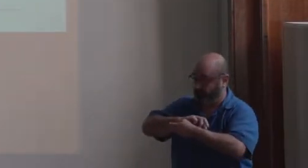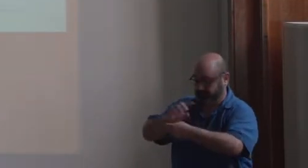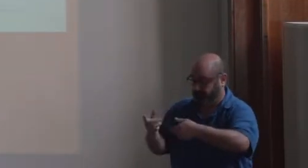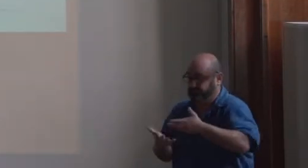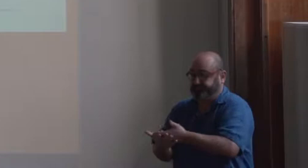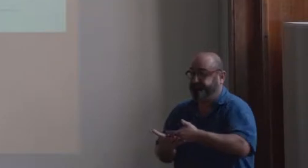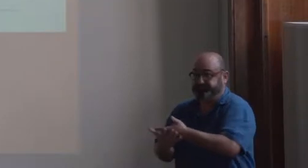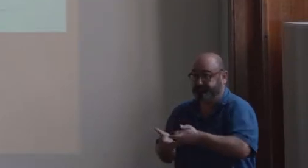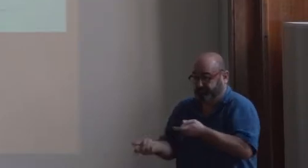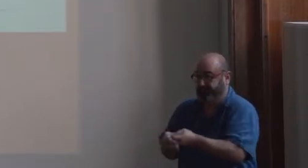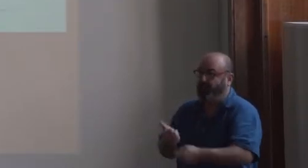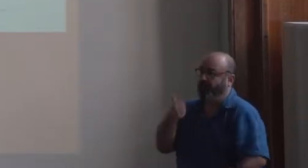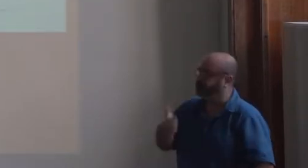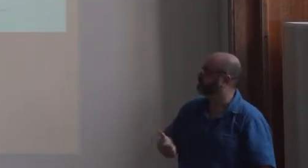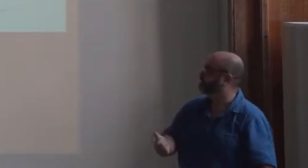ça, c'est quand même, ça fait plaisir.